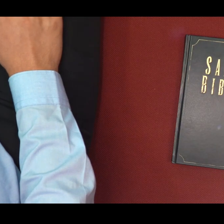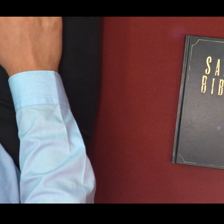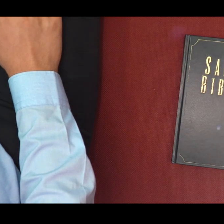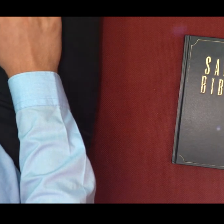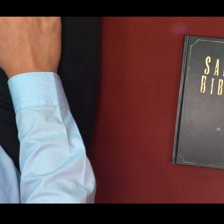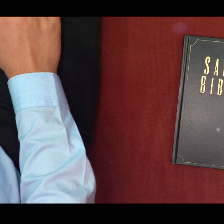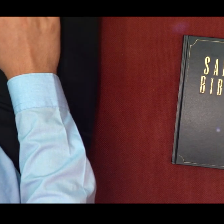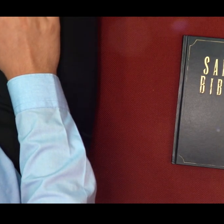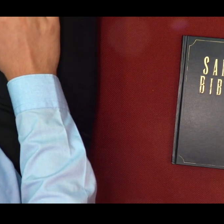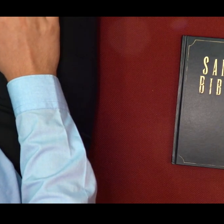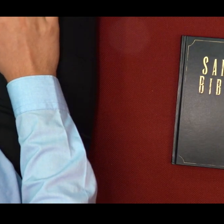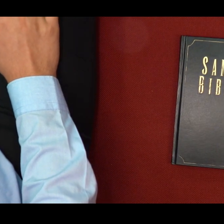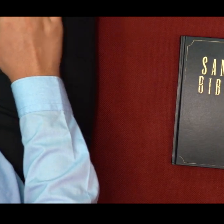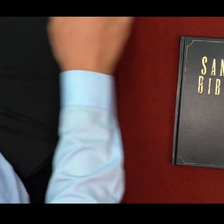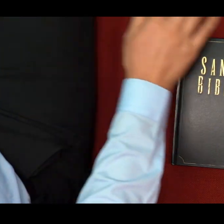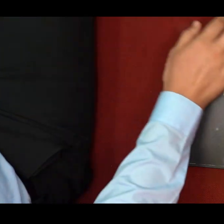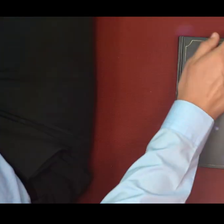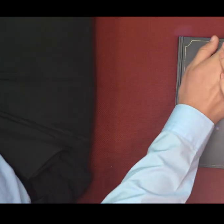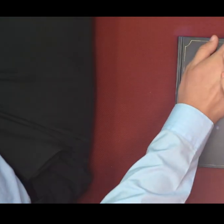I